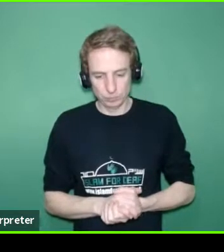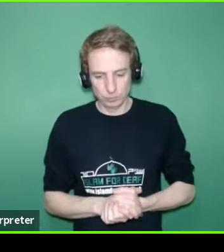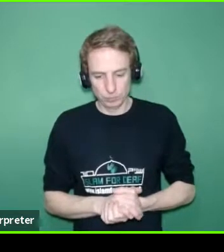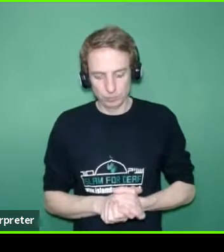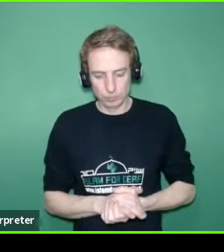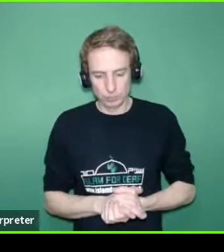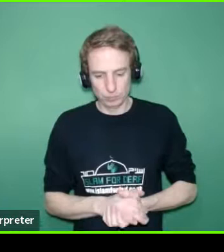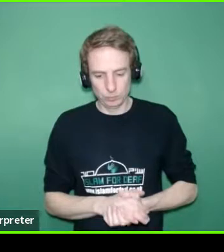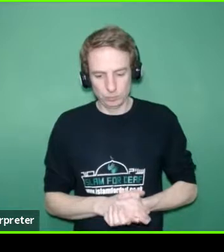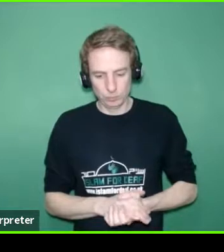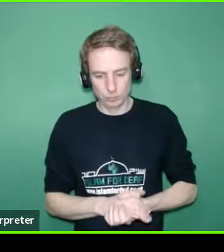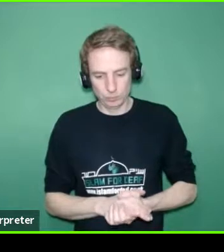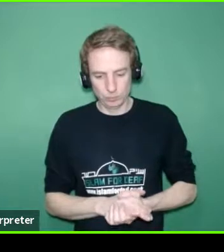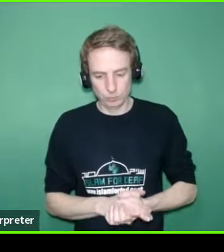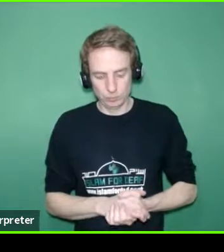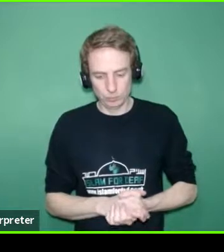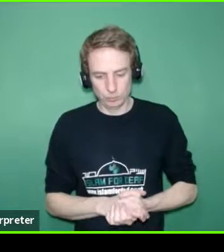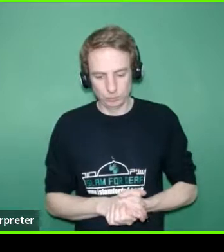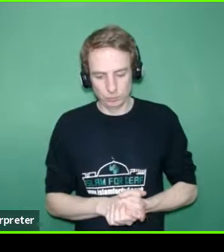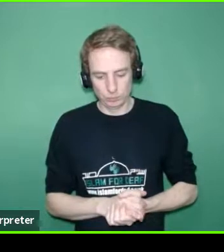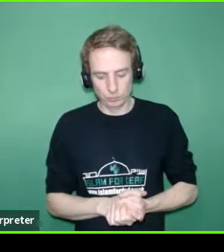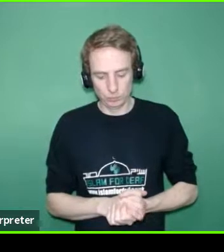هذه الأمور.